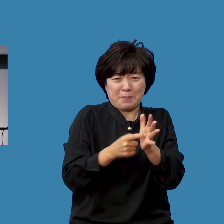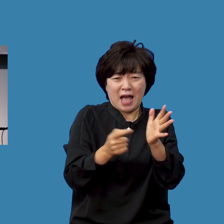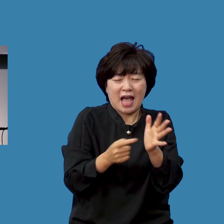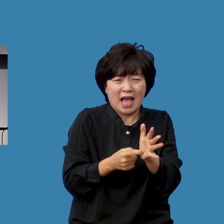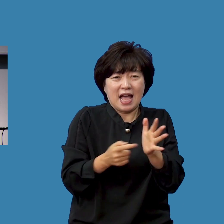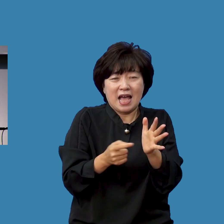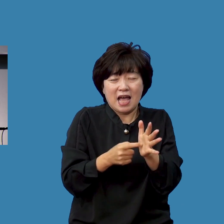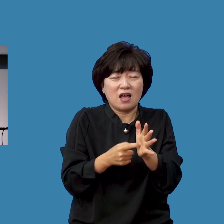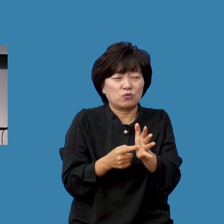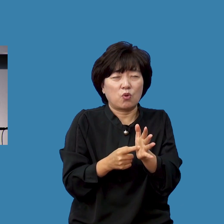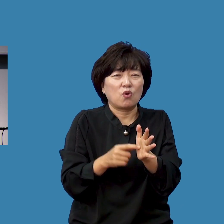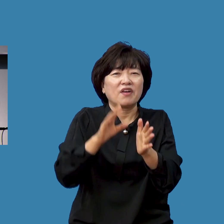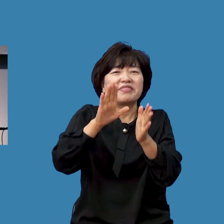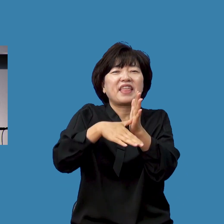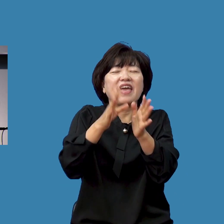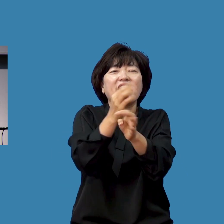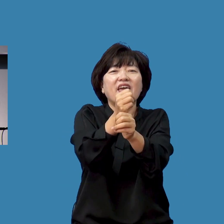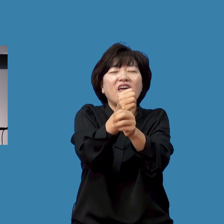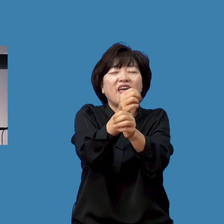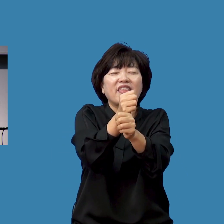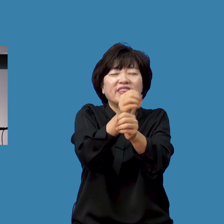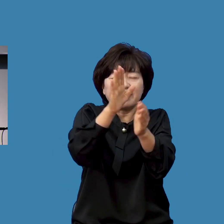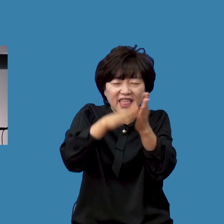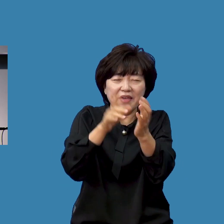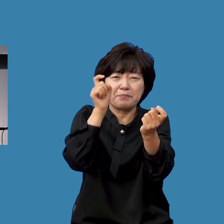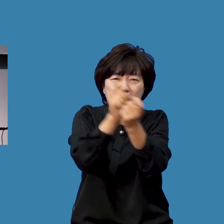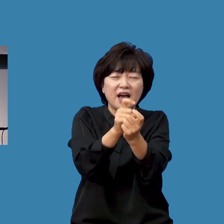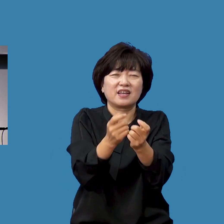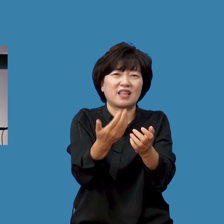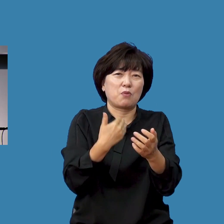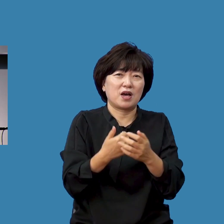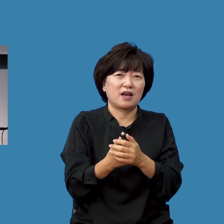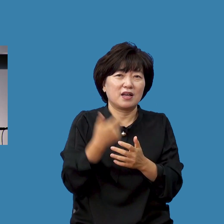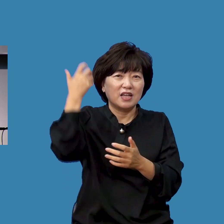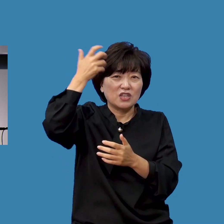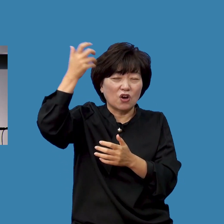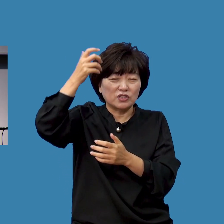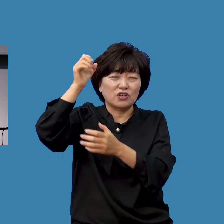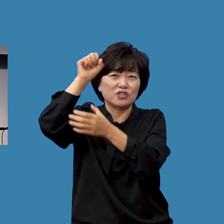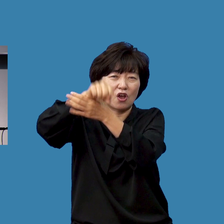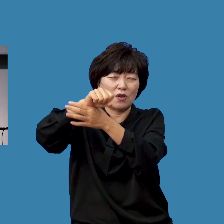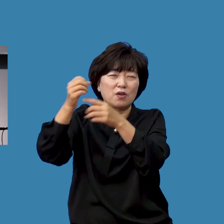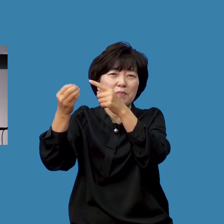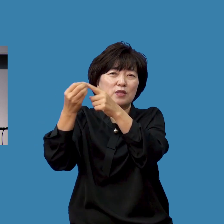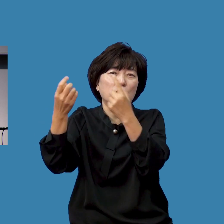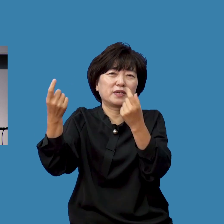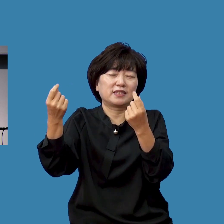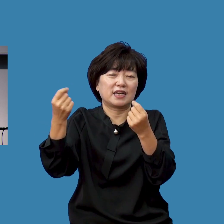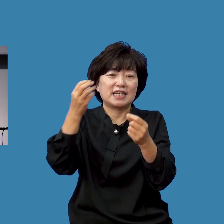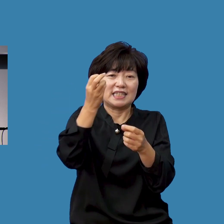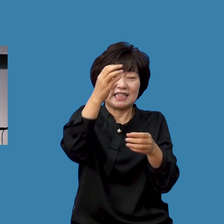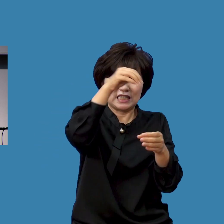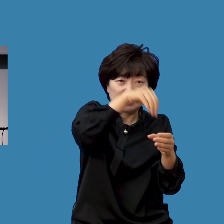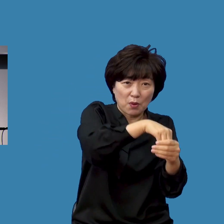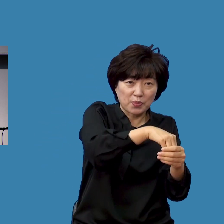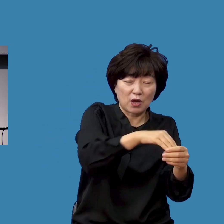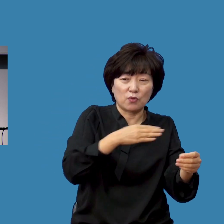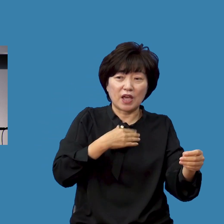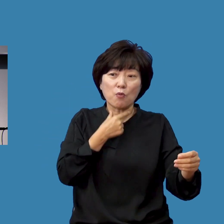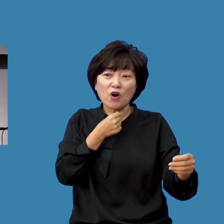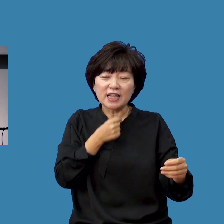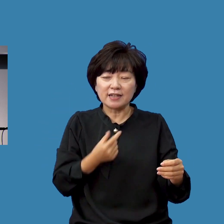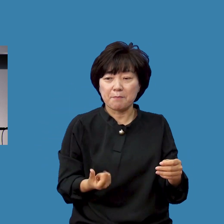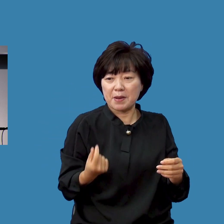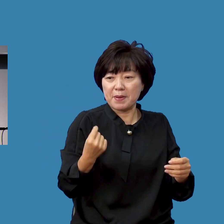아무리 급하게 서둘러도 때가 아니면 열매는 나오지 않습니다. 영적인 열매를 맺는 것도 이와 같습니다. 씨를 심었다고